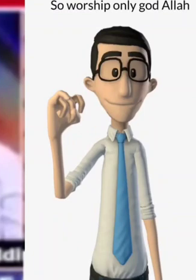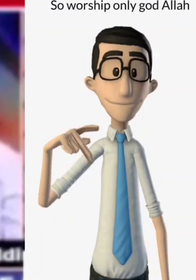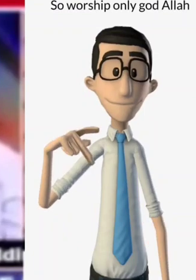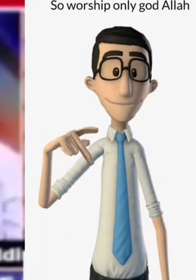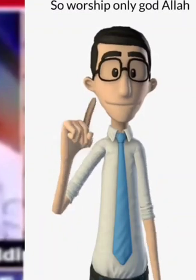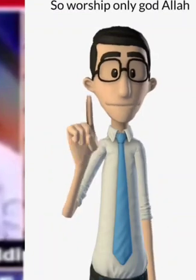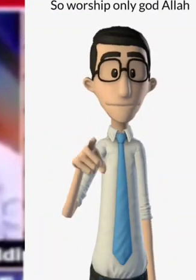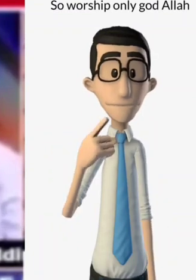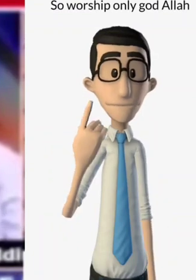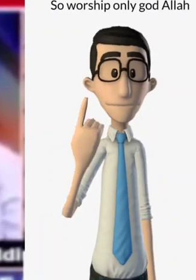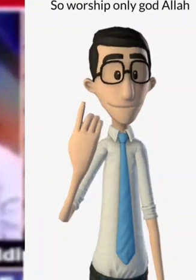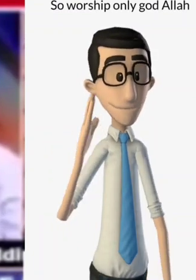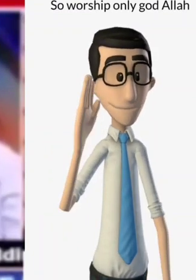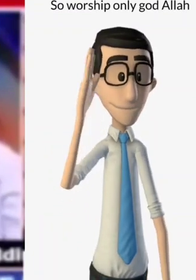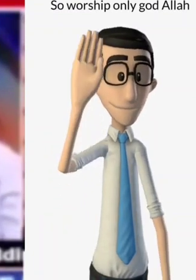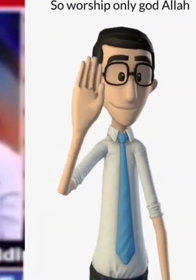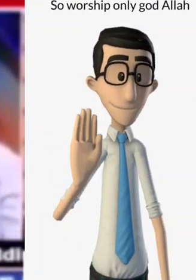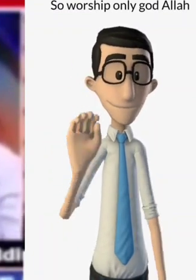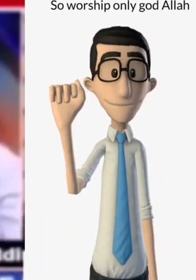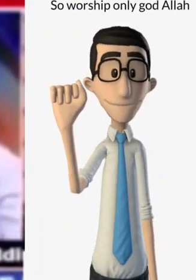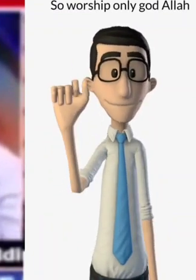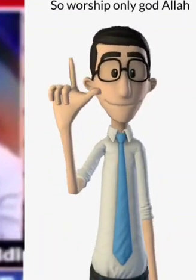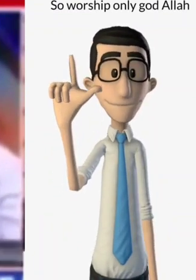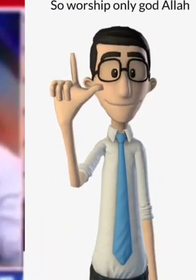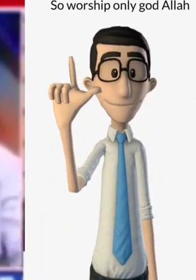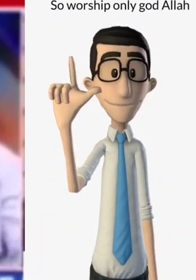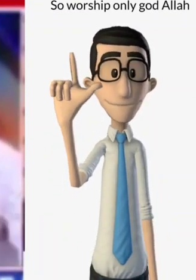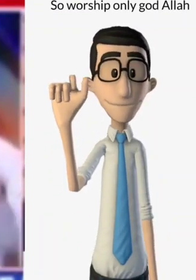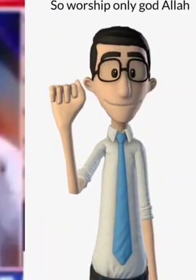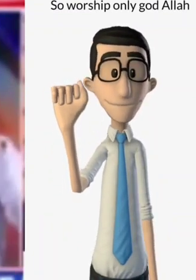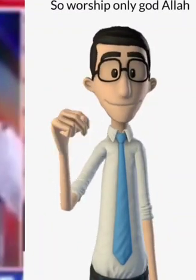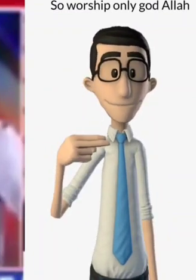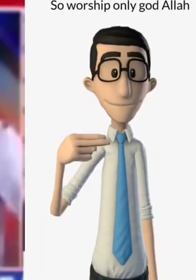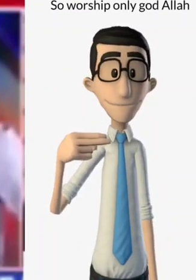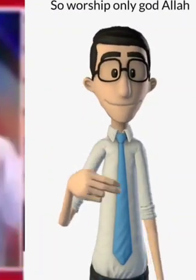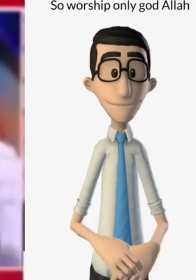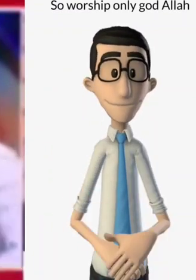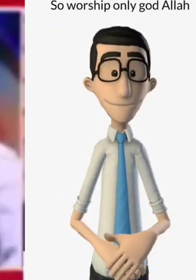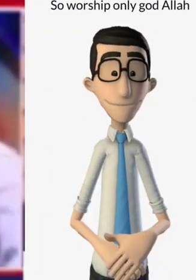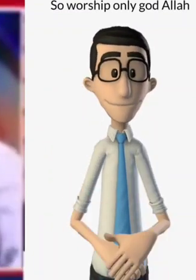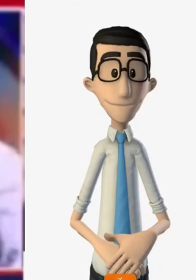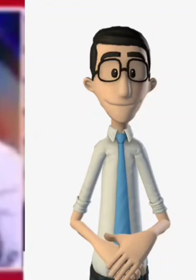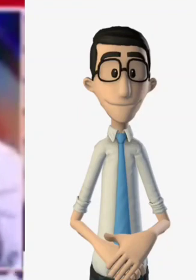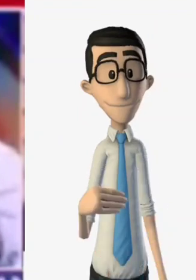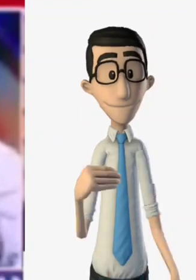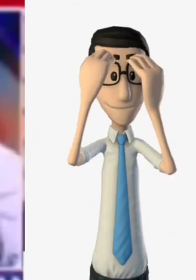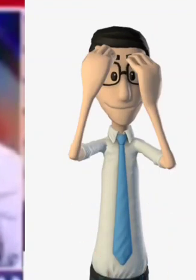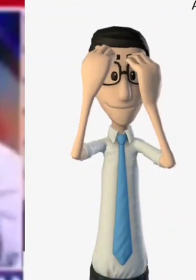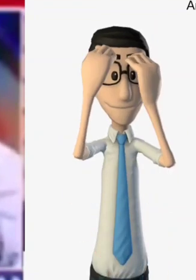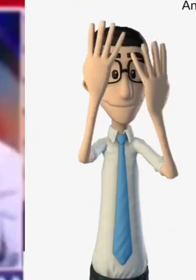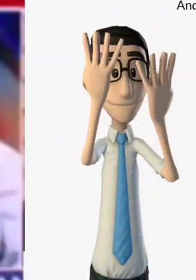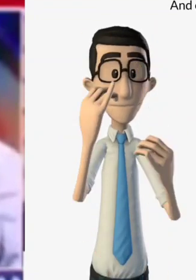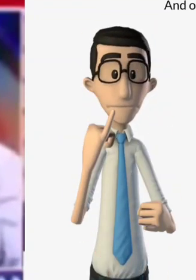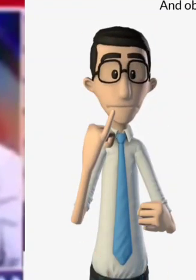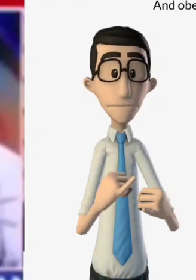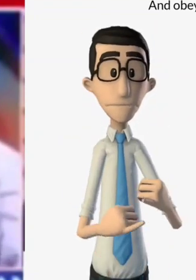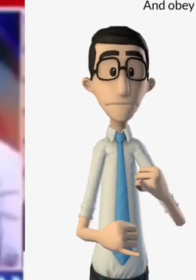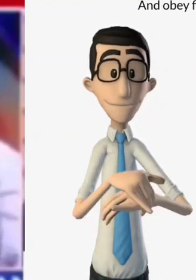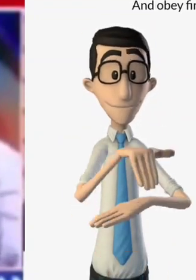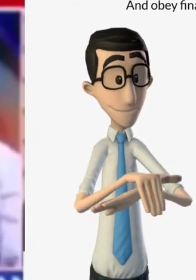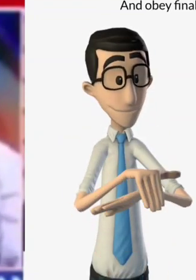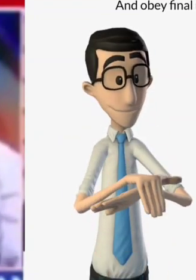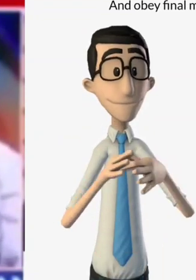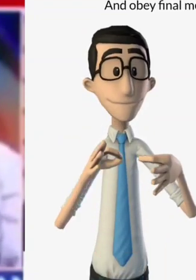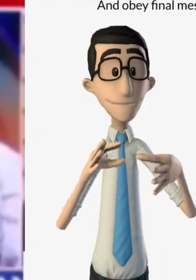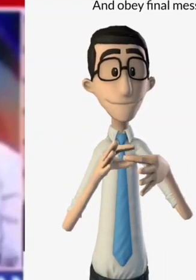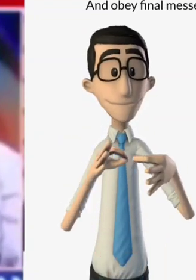جیتا چیپٹر سیون ورس ٹوینٹی پڑھیں گے لکھائے شریع کشن نے کہا ایر جن تو ایک عشور کو چھوڑ کر دوسروں کی پوجہ کرے گا نرگ میں